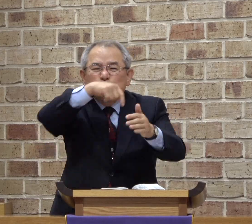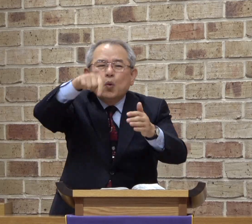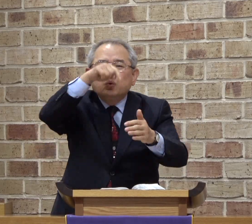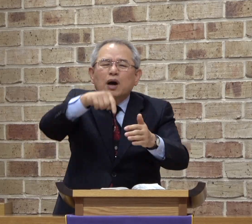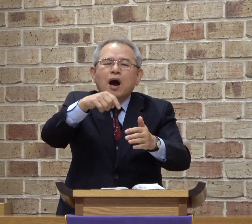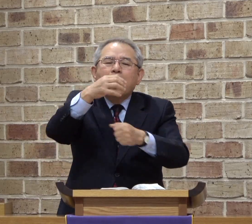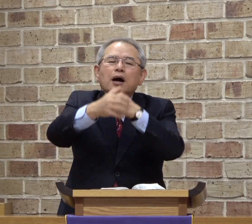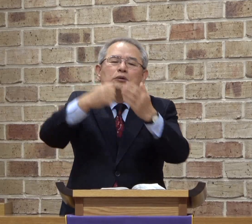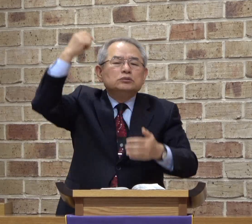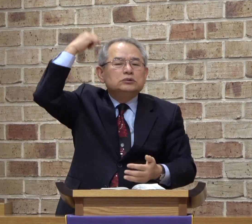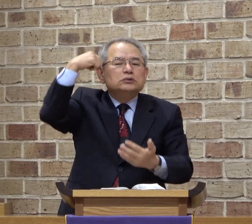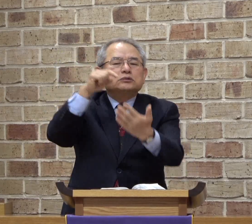나쁜 균을 본인이 탁